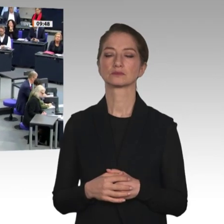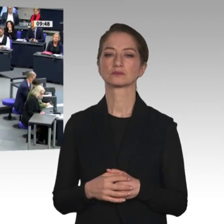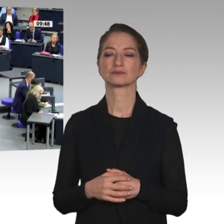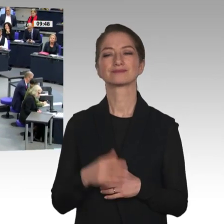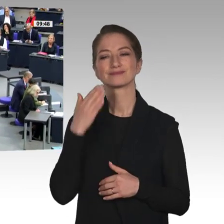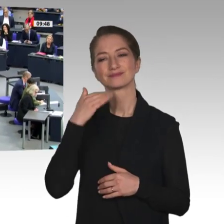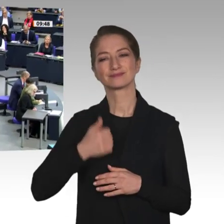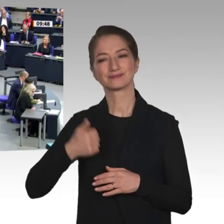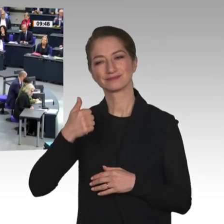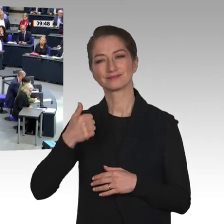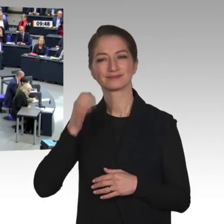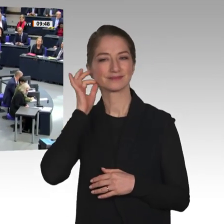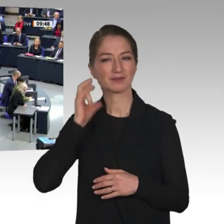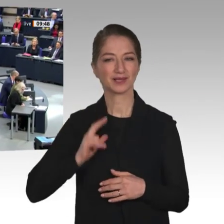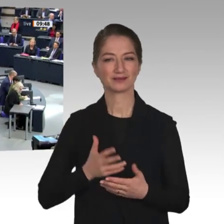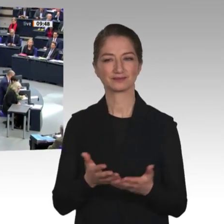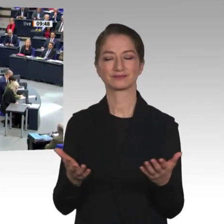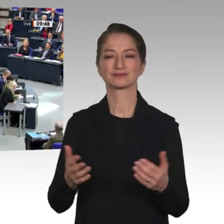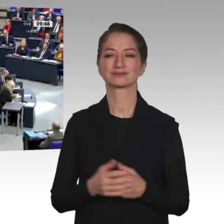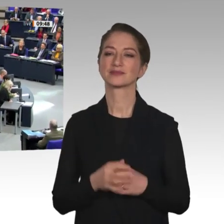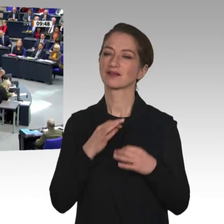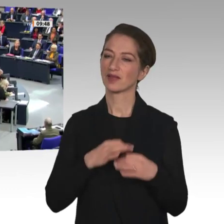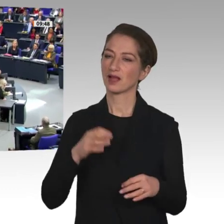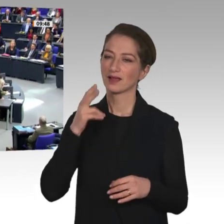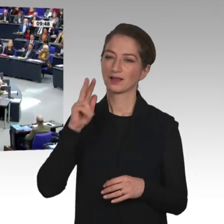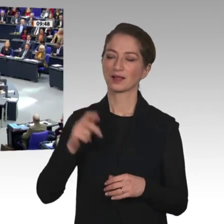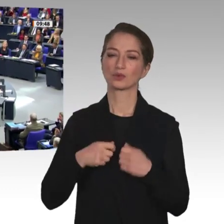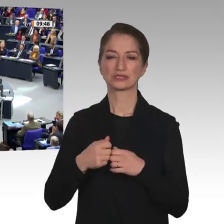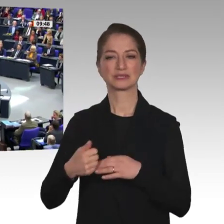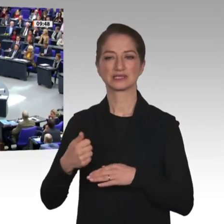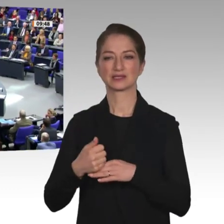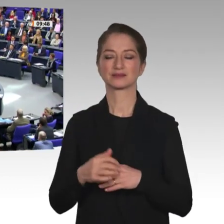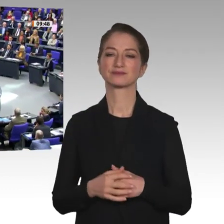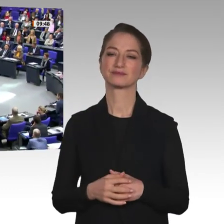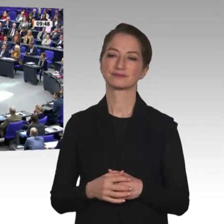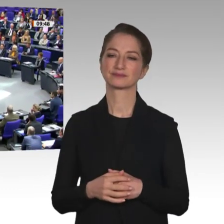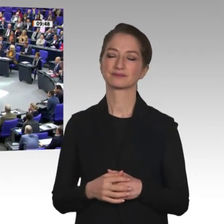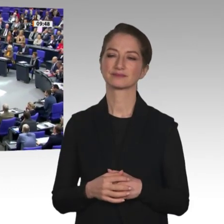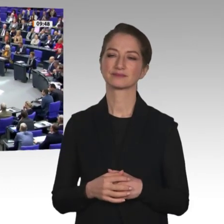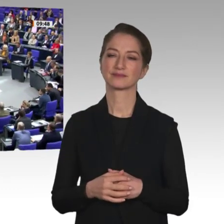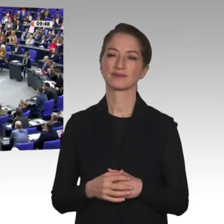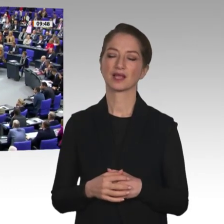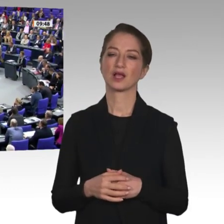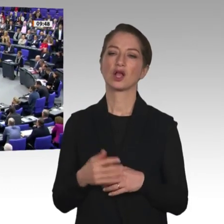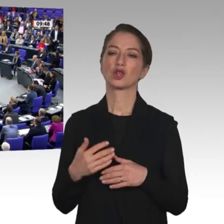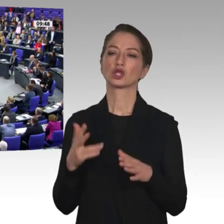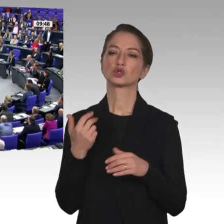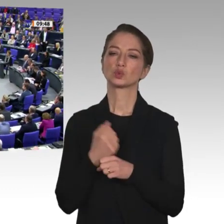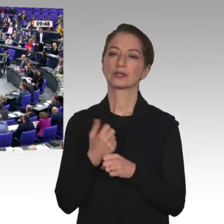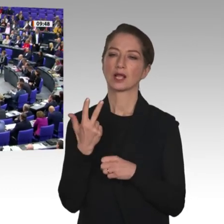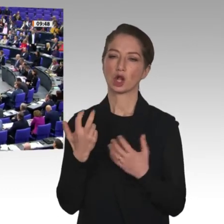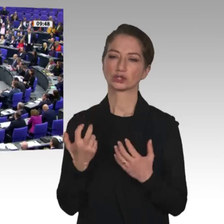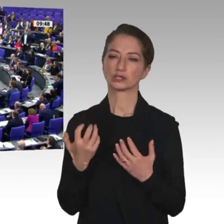Herr Präsident, meine Damen und Herren, sehr geehrter Herr Bundespräsident, am 29. Mai 1993